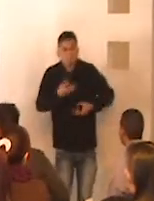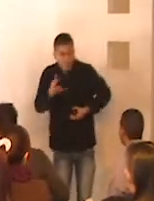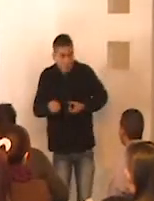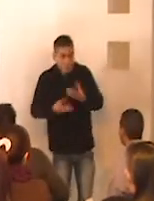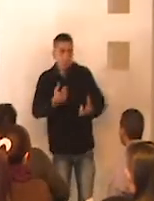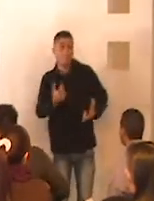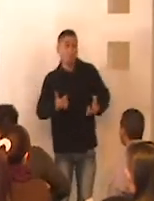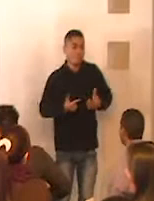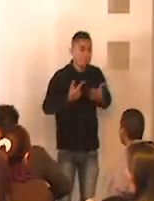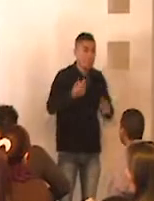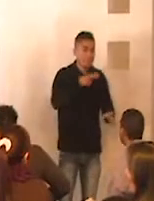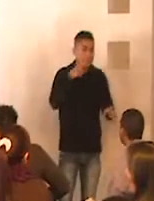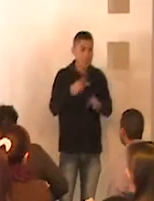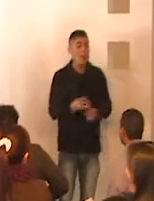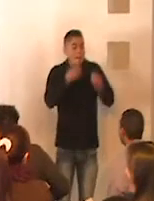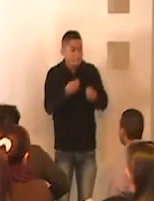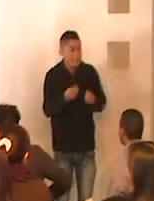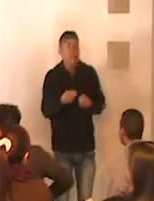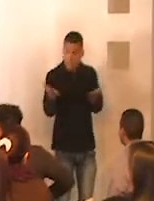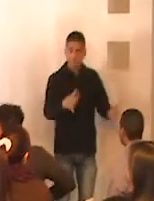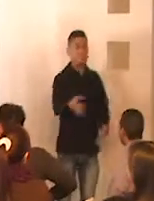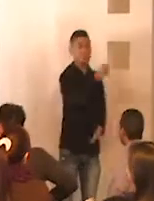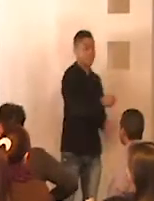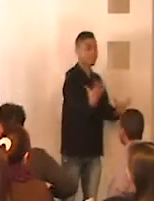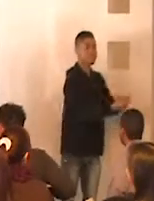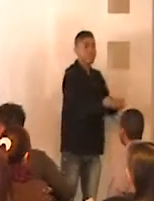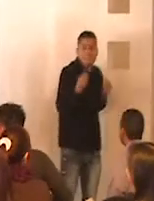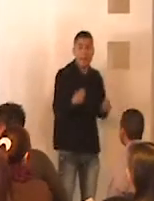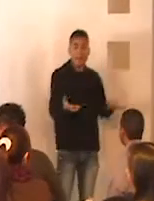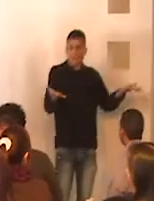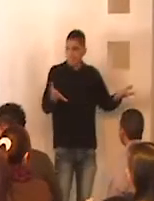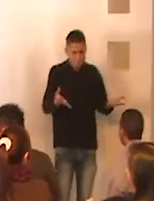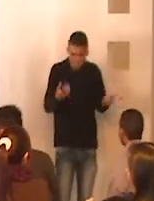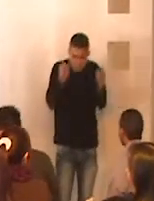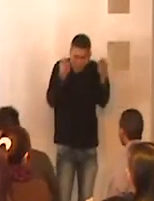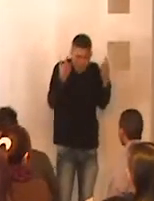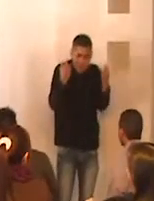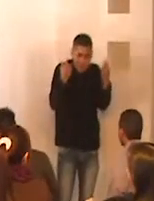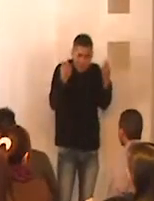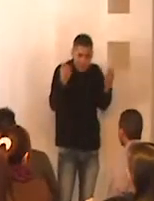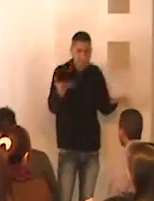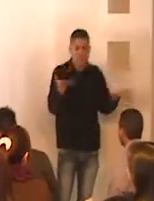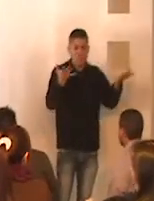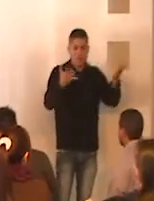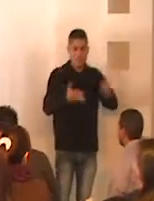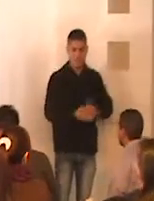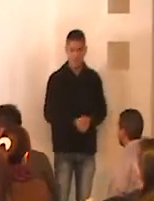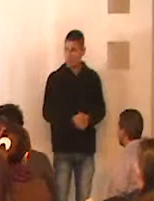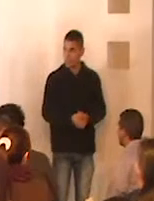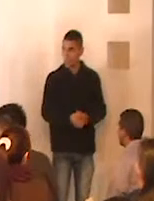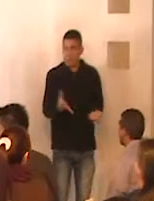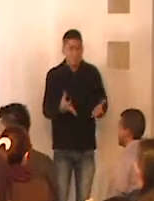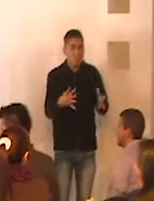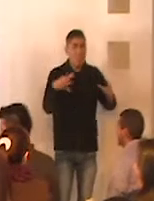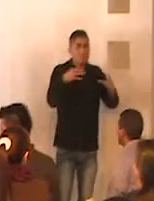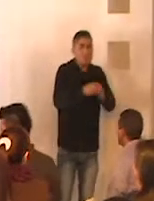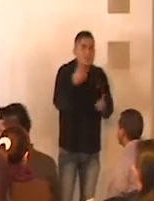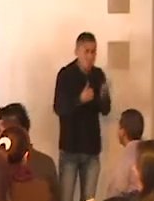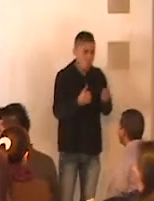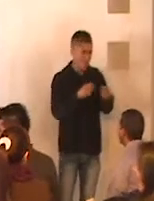que reciben nosotros con unas adaptaciones curriculares, con unas adaptaciones de estas visuales o